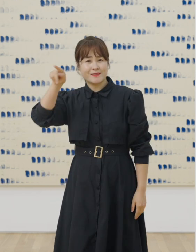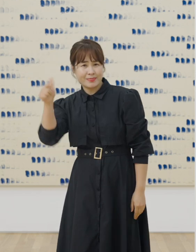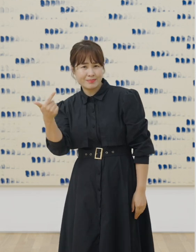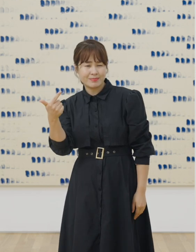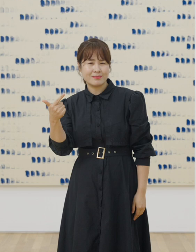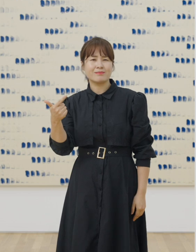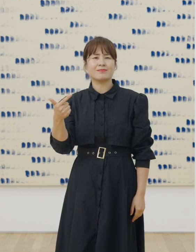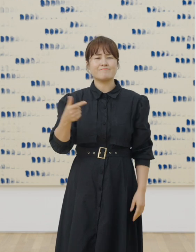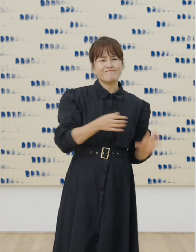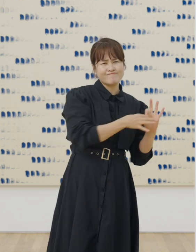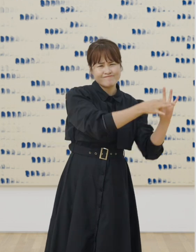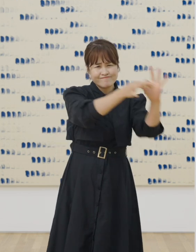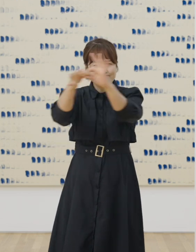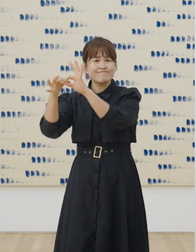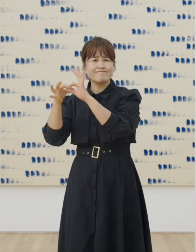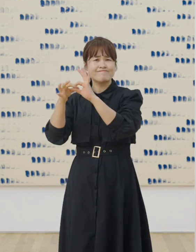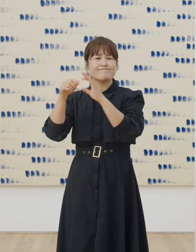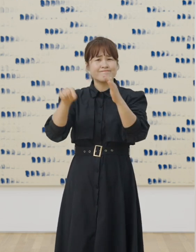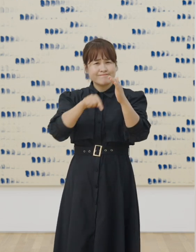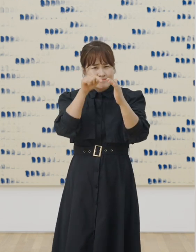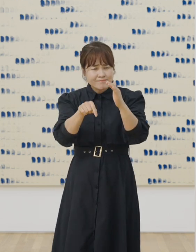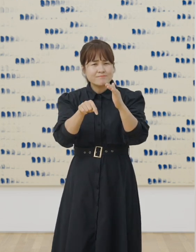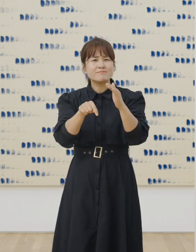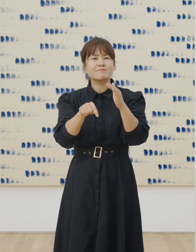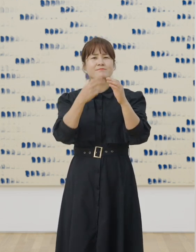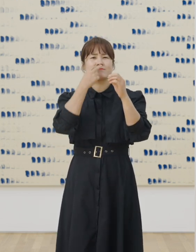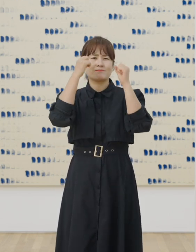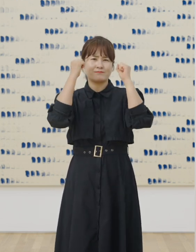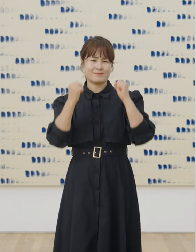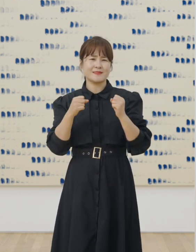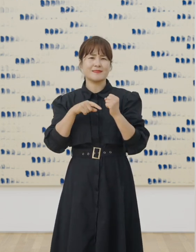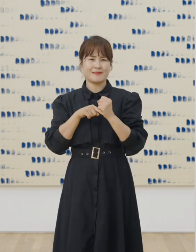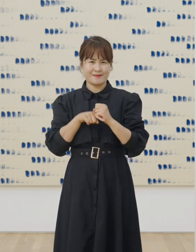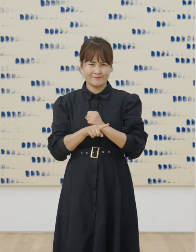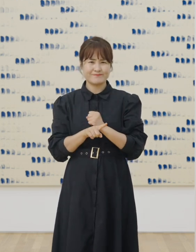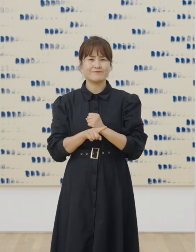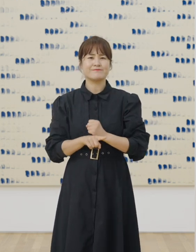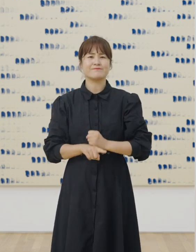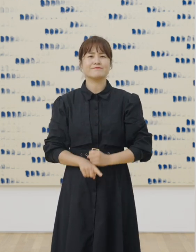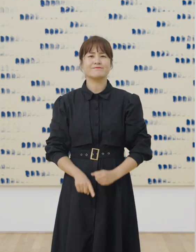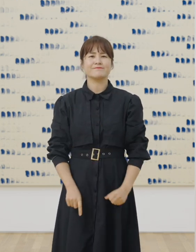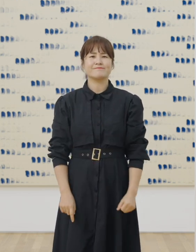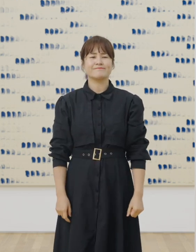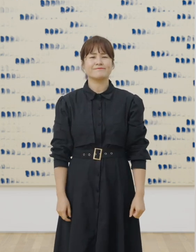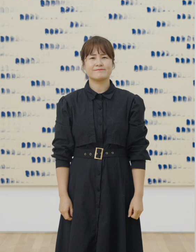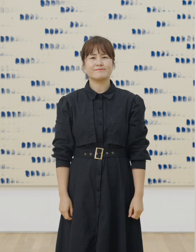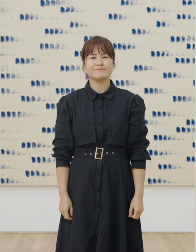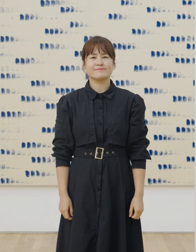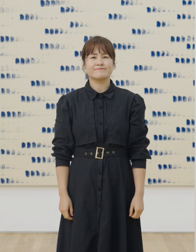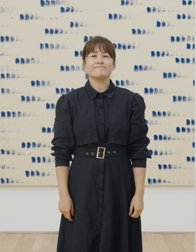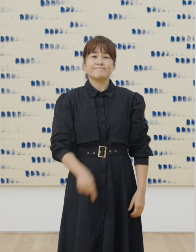것은 점과 선으로 이루어진 관계 속에서 존재한다는 뜻입니다.